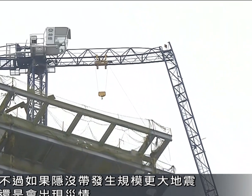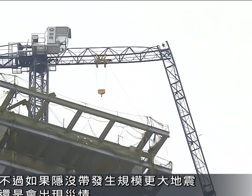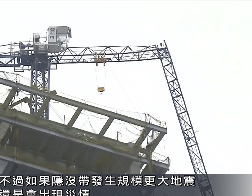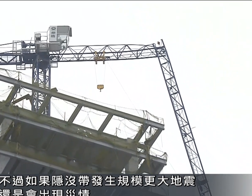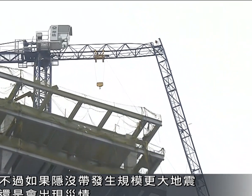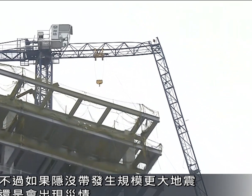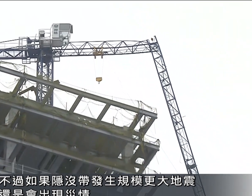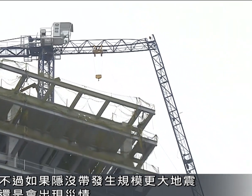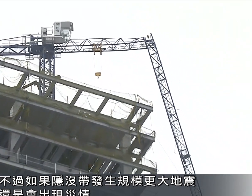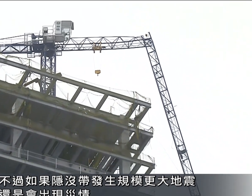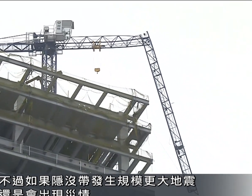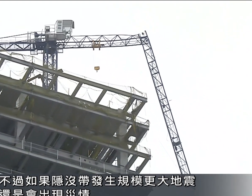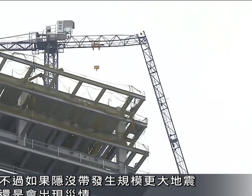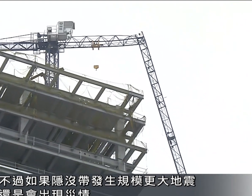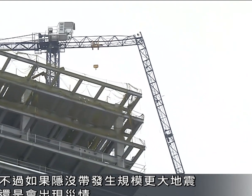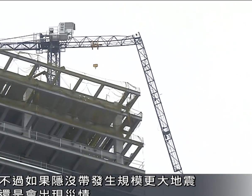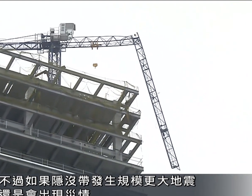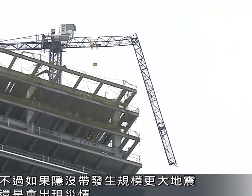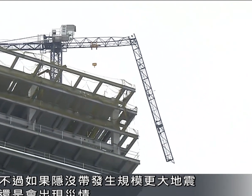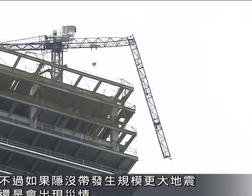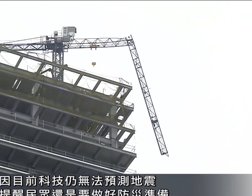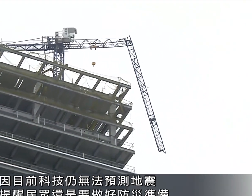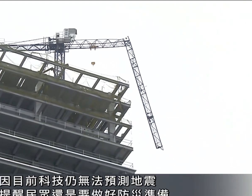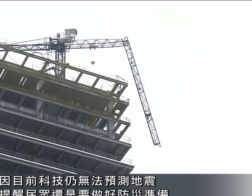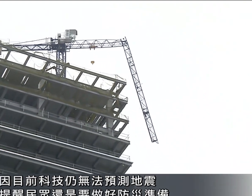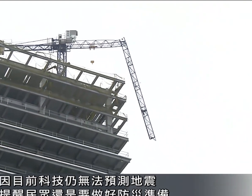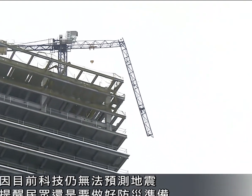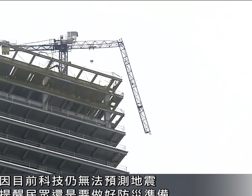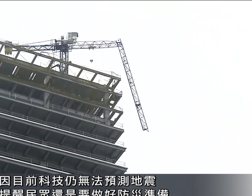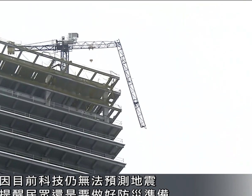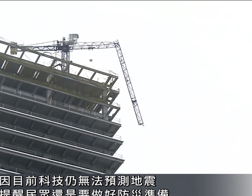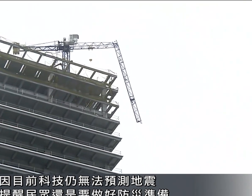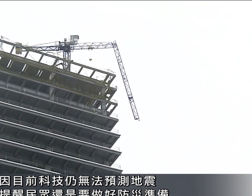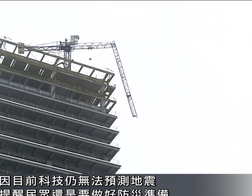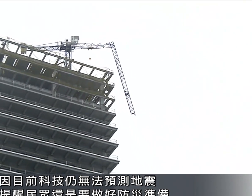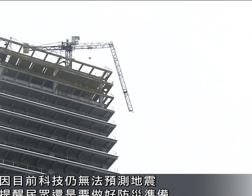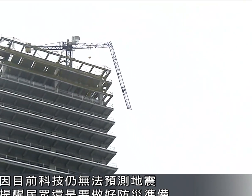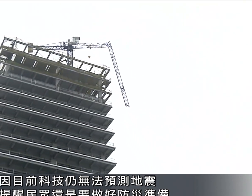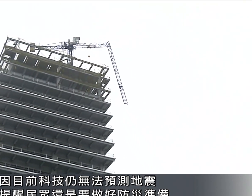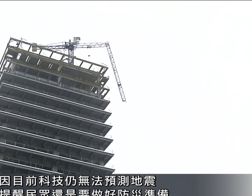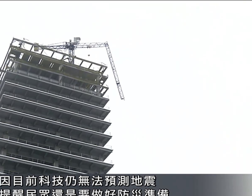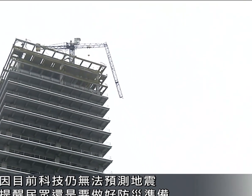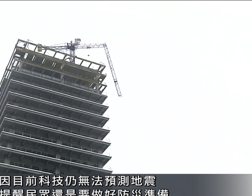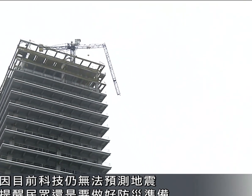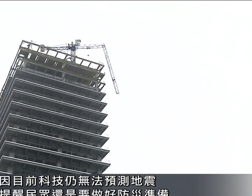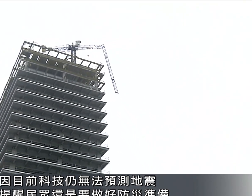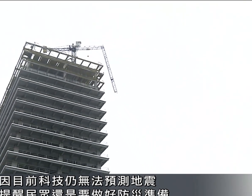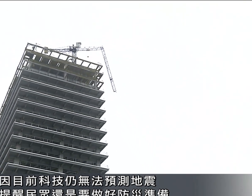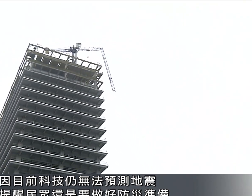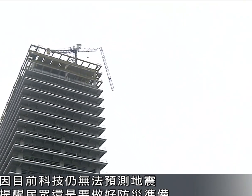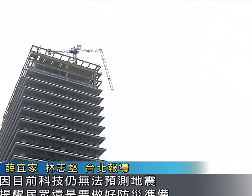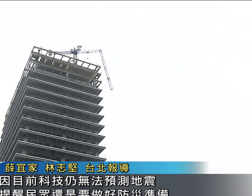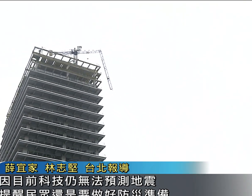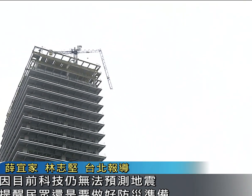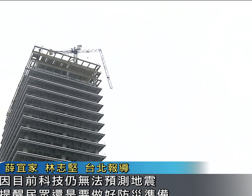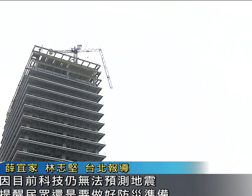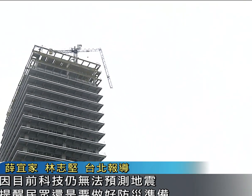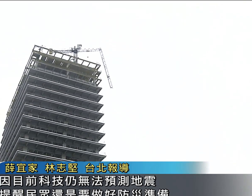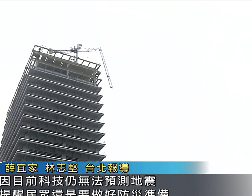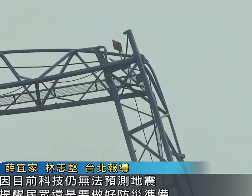模更大地震，还是会出现灾情。因目前科技仍无法预测地震，提醒民众还是要做好防灾准备。记